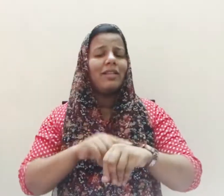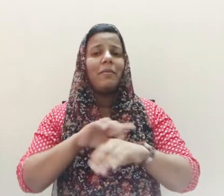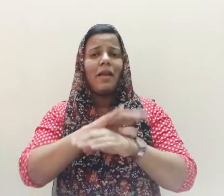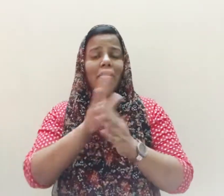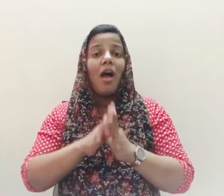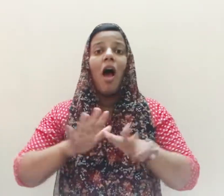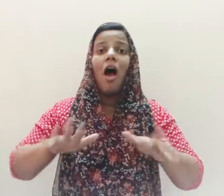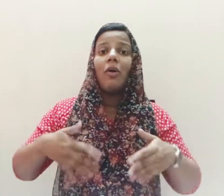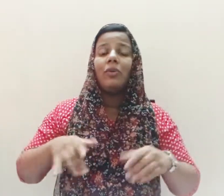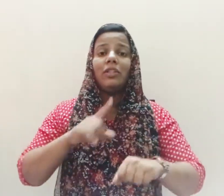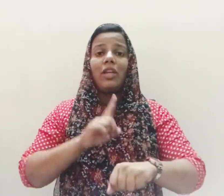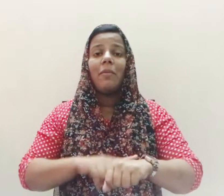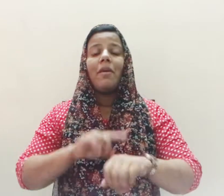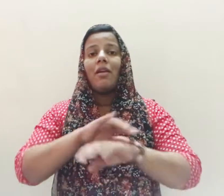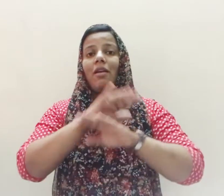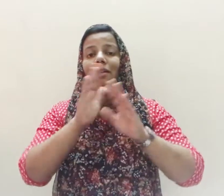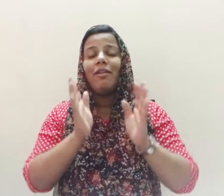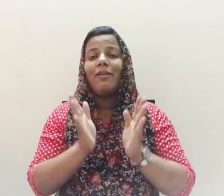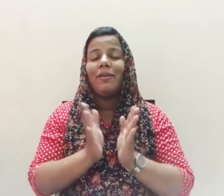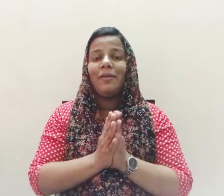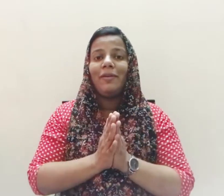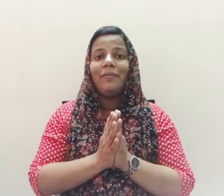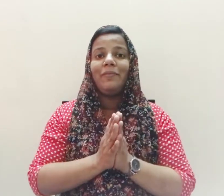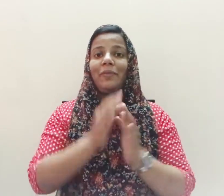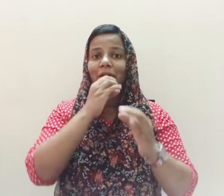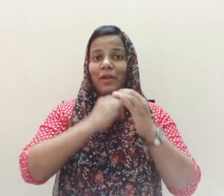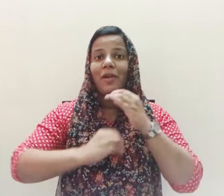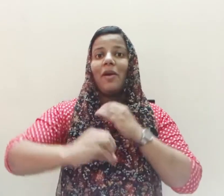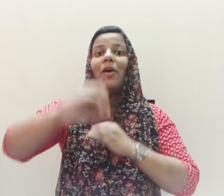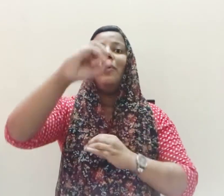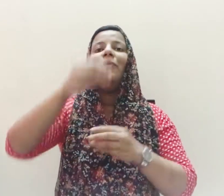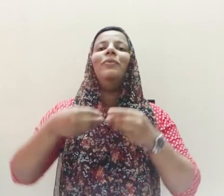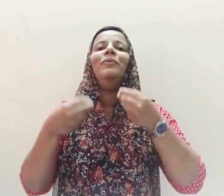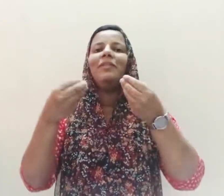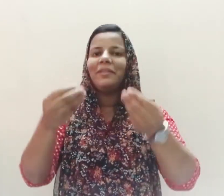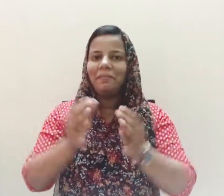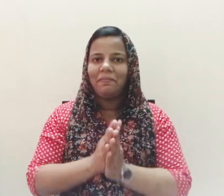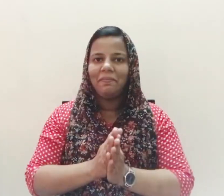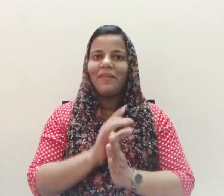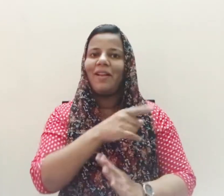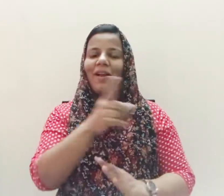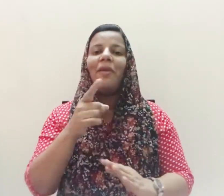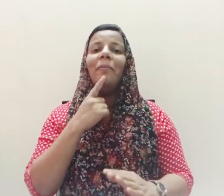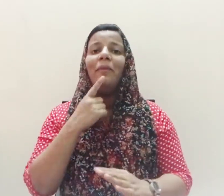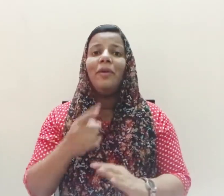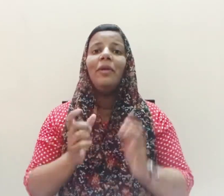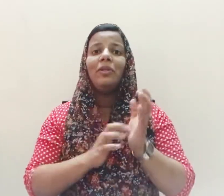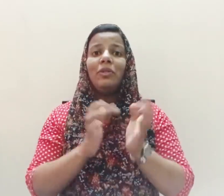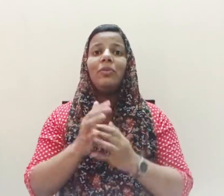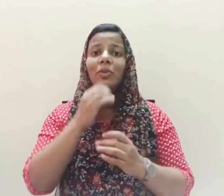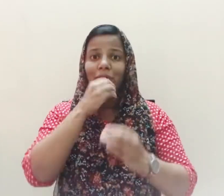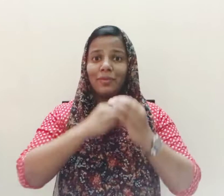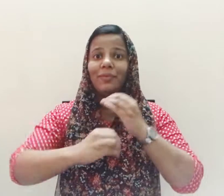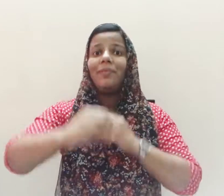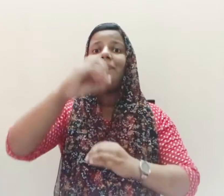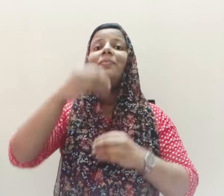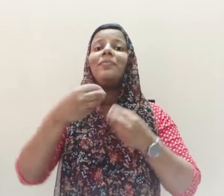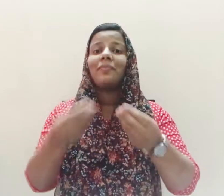ഉത്സവ ദിവസമായ പൗർണമാസിയിലും കാഹളമൂതുവീൻ. അപ്പം അവരോട് പറയുക, നിങ്ങൾ ഈ ദിവസങ്ങളിലൊക്കെ കർത്താവിന് കാഹളമൂതണം. അത് പഴയ നിയമത്തിൽ